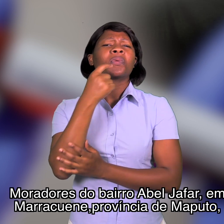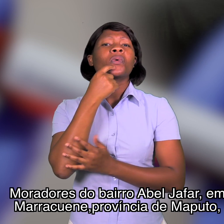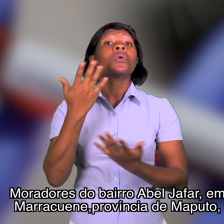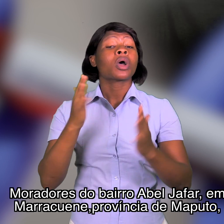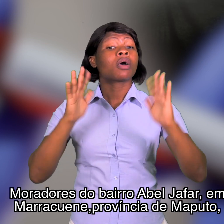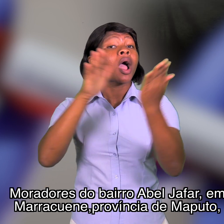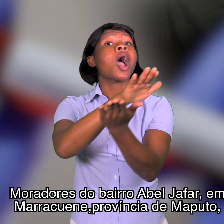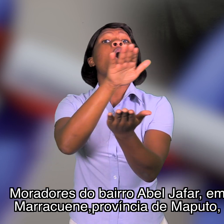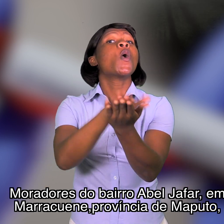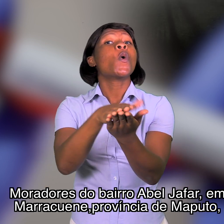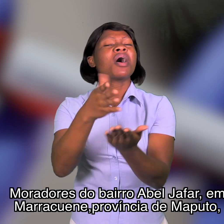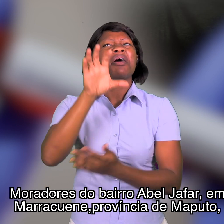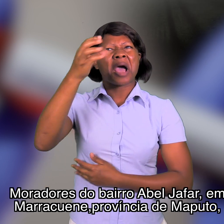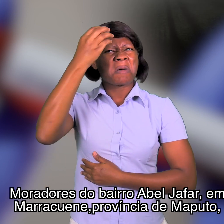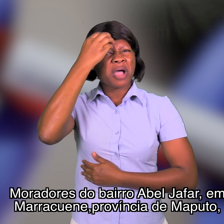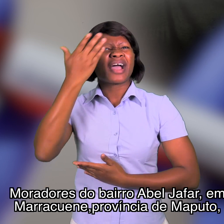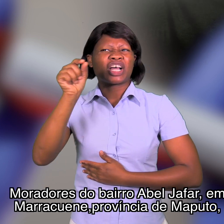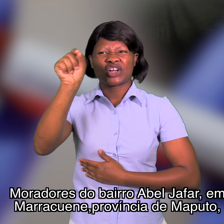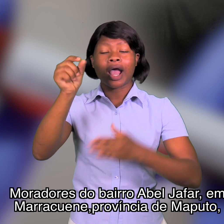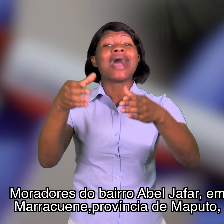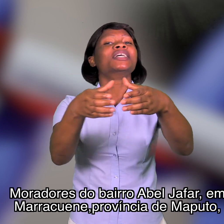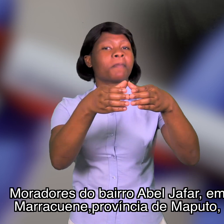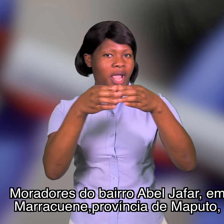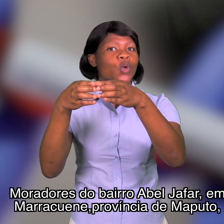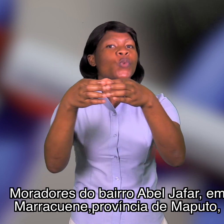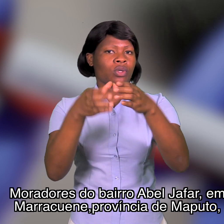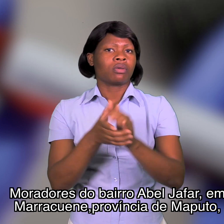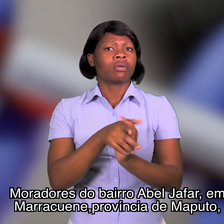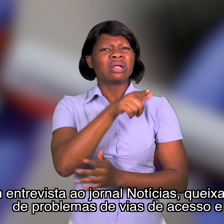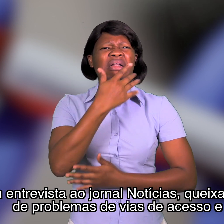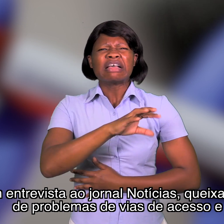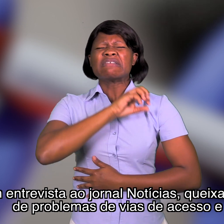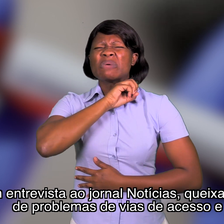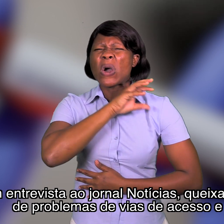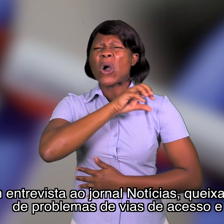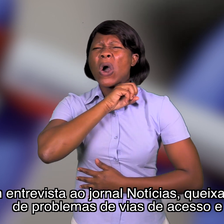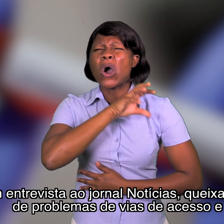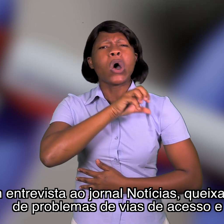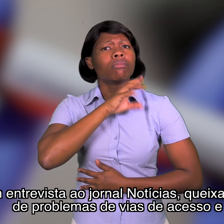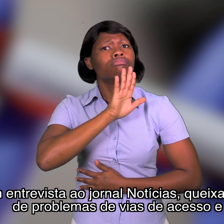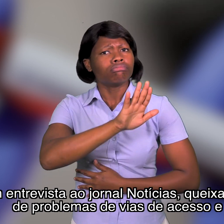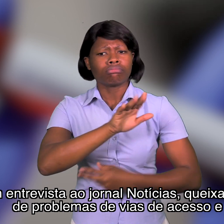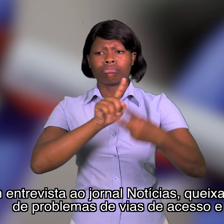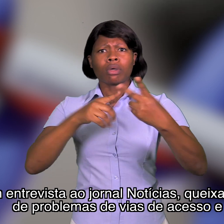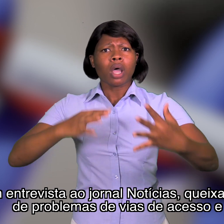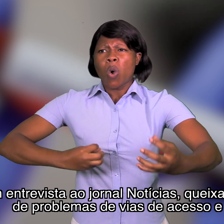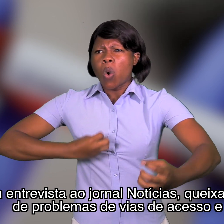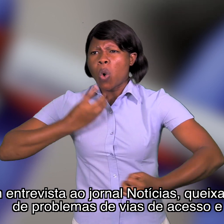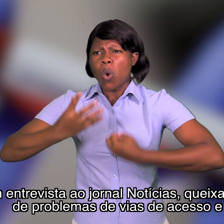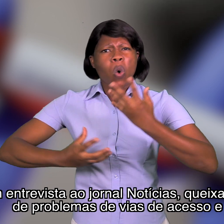Moradores do bairro Abel Jafar, em Marraquene, província de Maputo, em entrevista ao Jornal Notícias, queixam-se de problemas